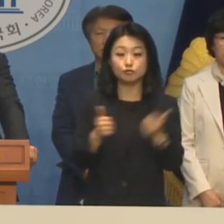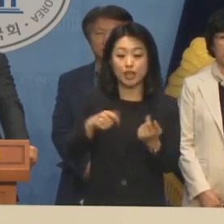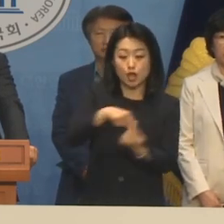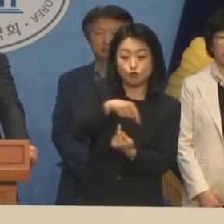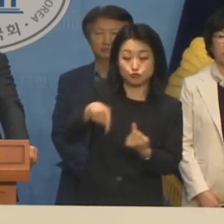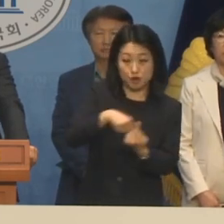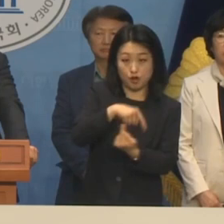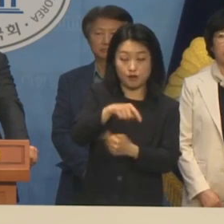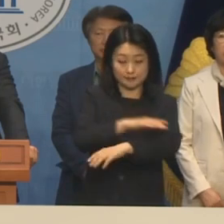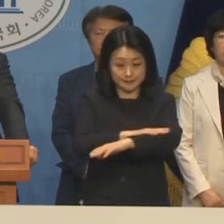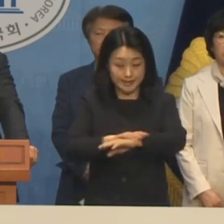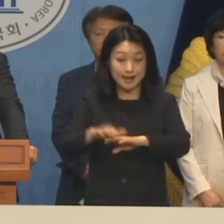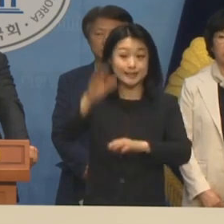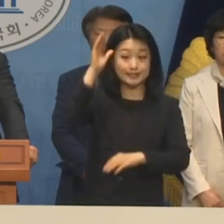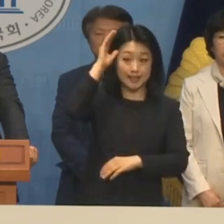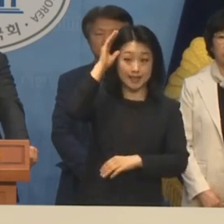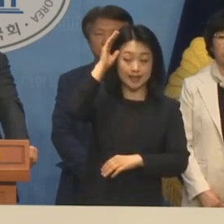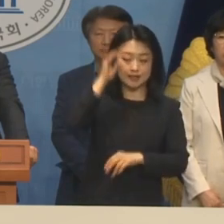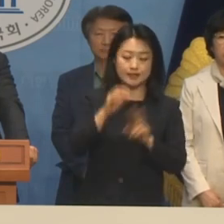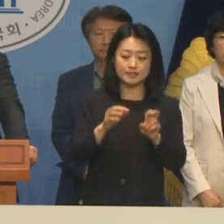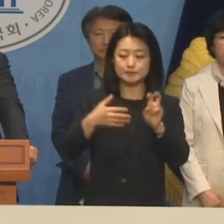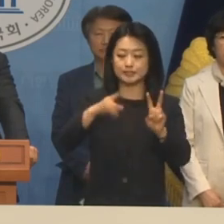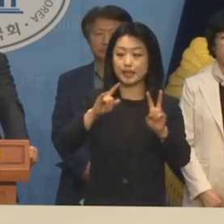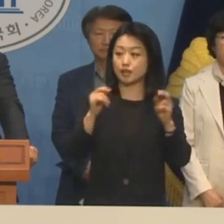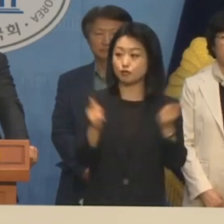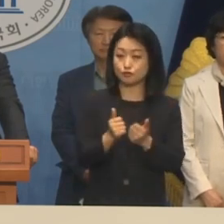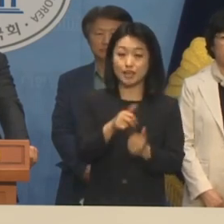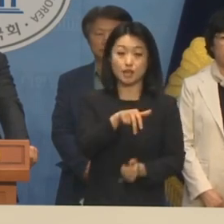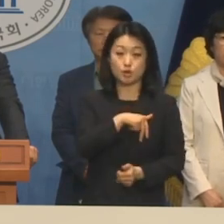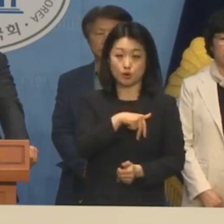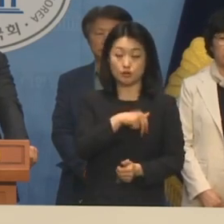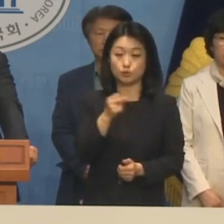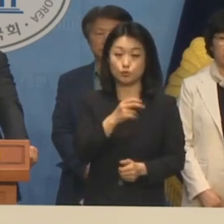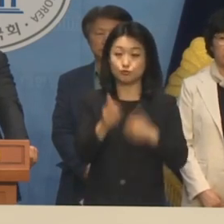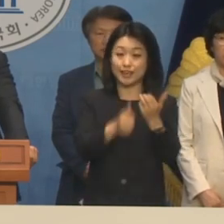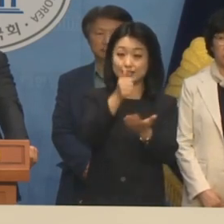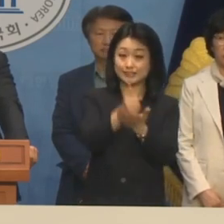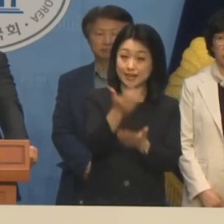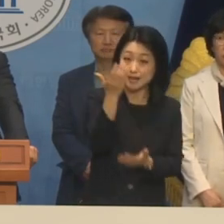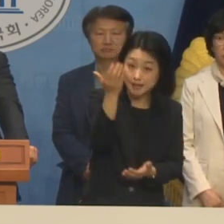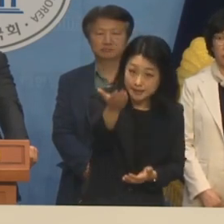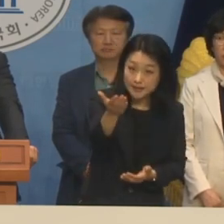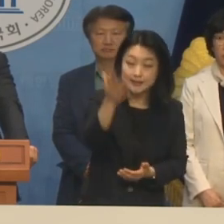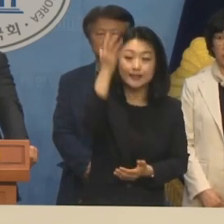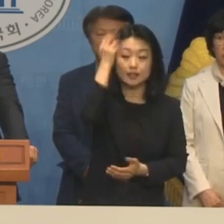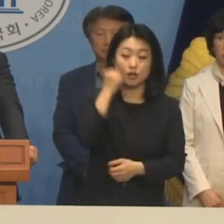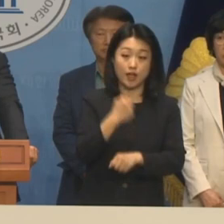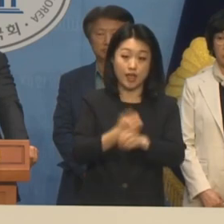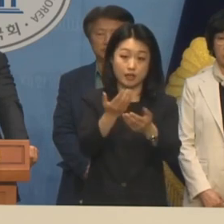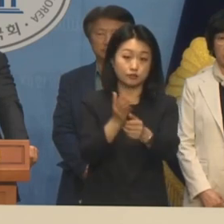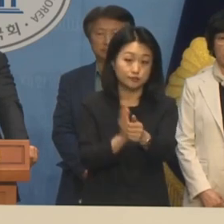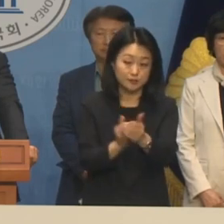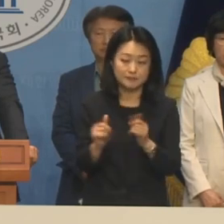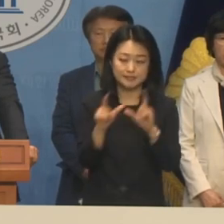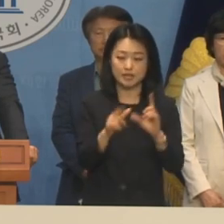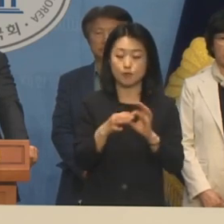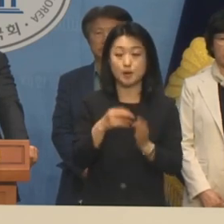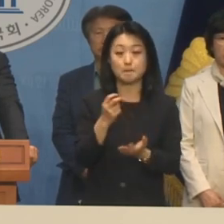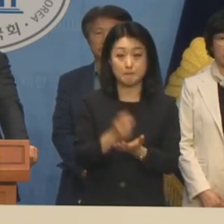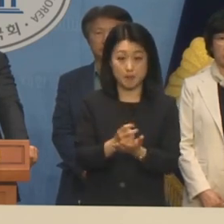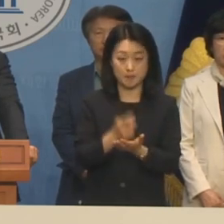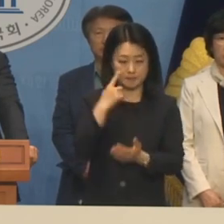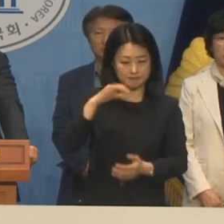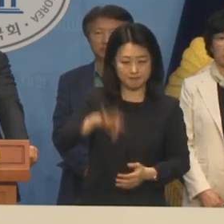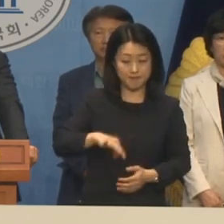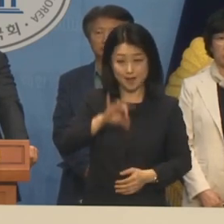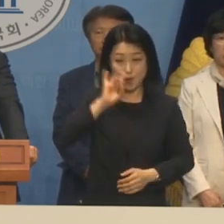운영이 될 수 있을 것을 기대하고 22대 국회를 이끌어 나가실 국회의장께서는 이런 점들을 염두에 두셔서 민생 입법이 소홀히